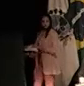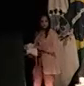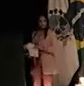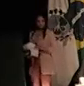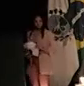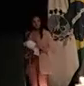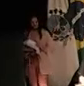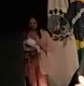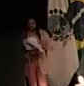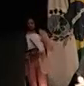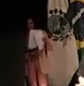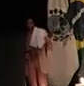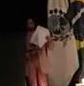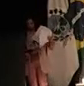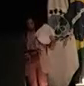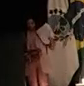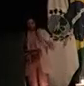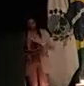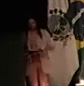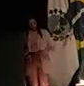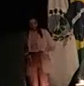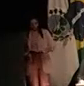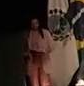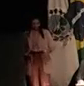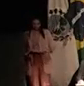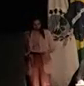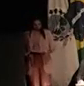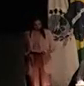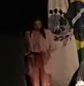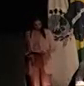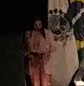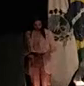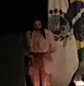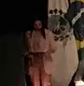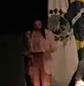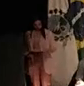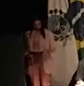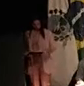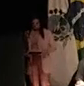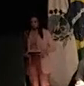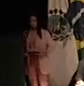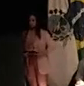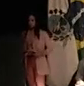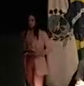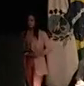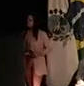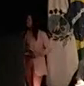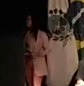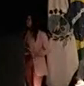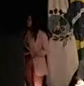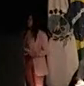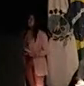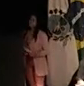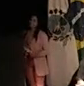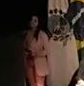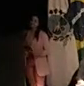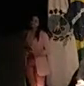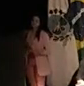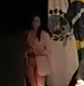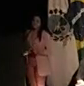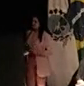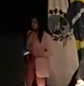como professor Então me desculpem pela não movimentação e a gente vai